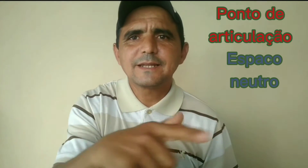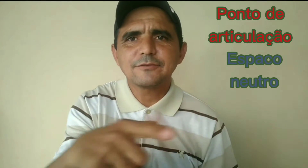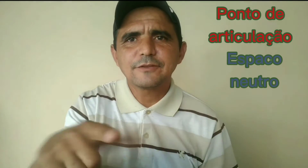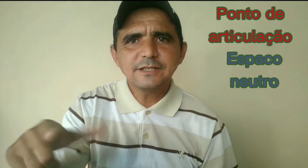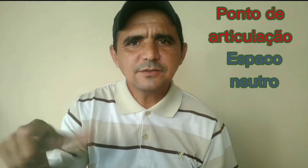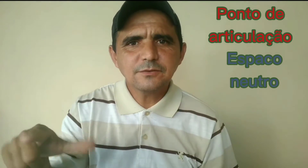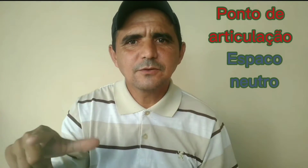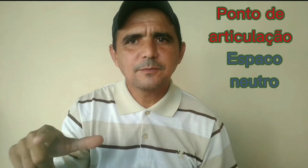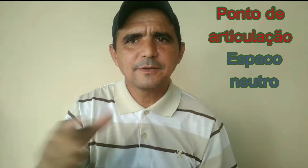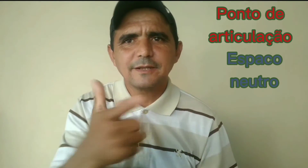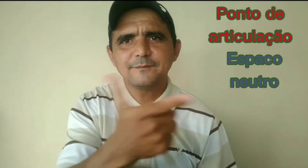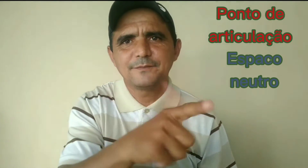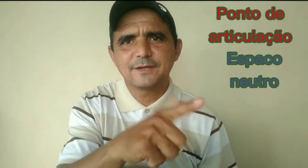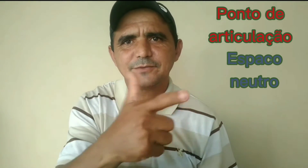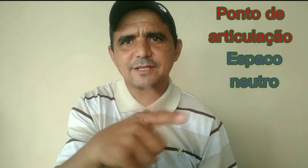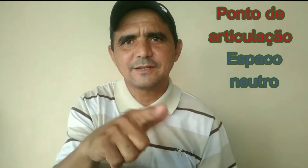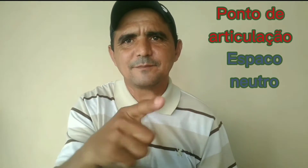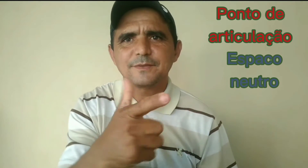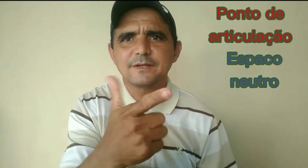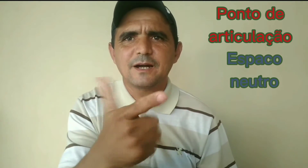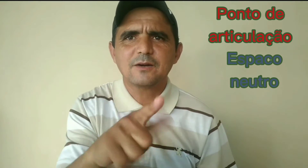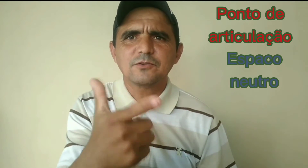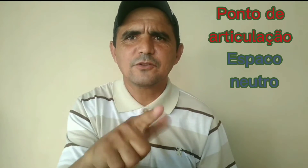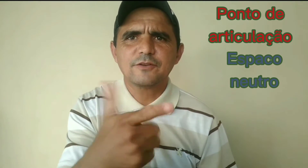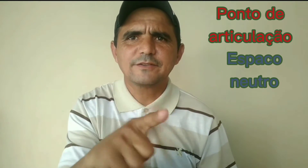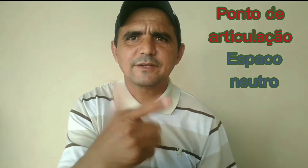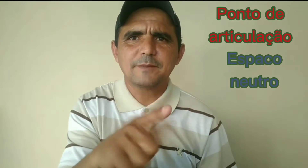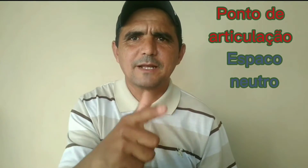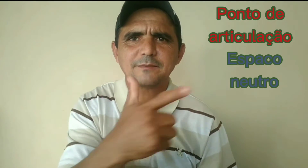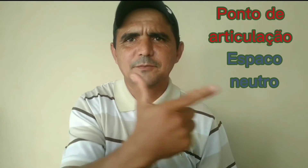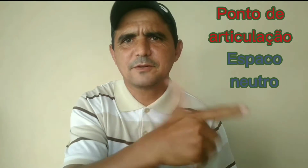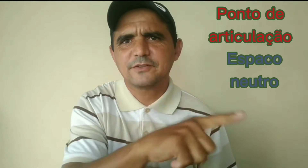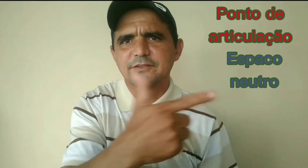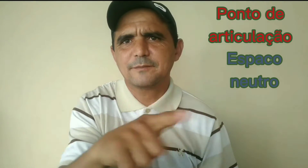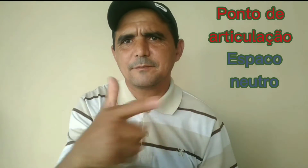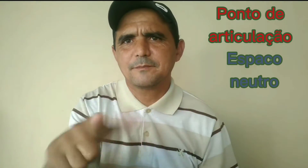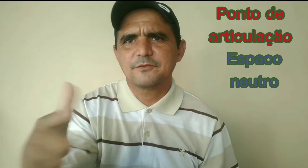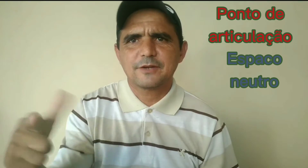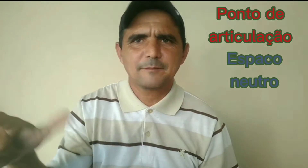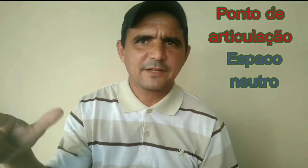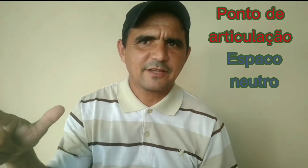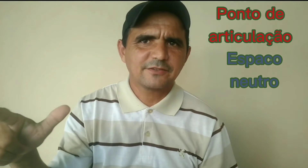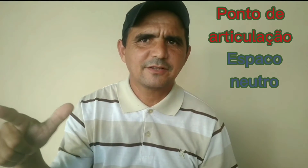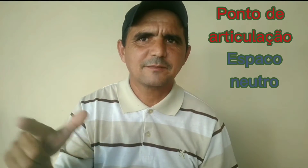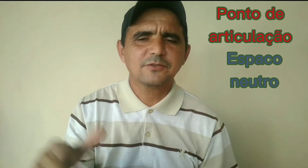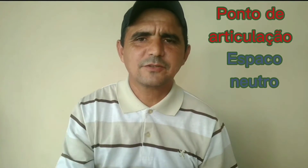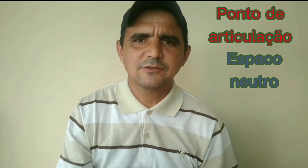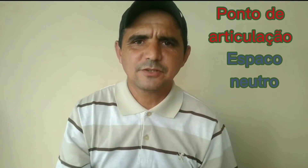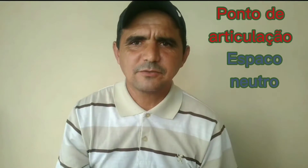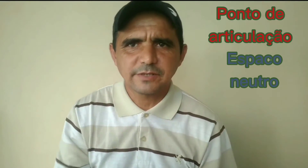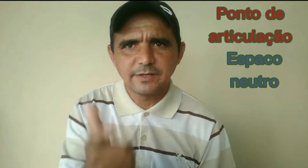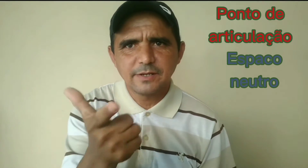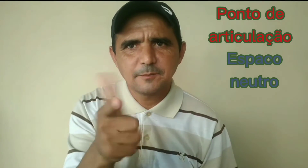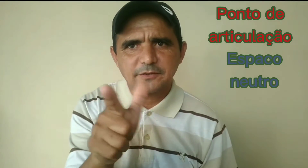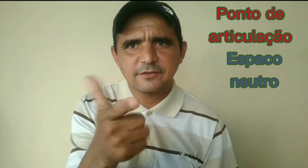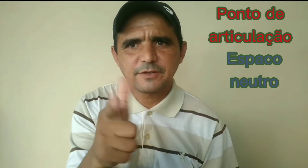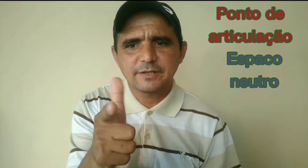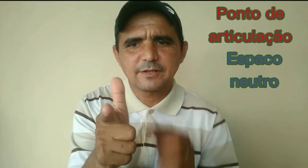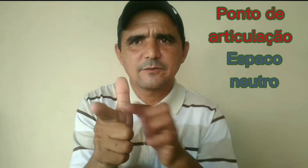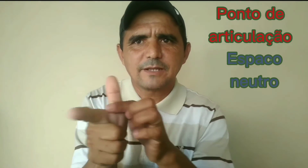na frente do corpo, né? Não ter. Alguns só fazem aqui parado, mas pode, se quiser passar assim também, é o sinal de não ter. Pode ser feito aqui com